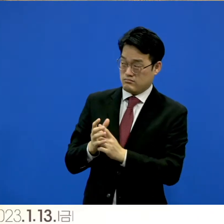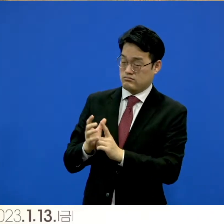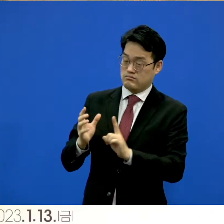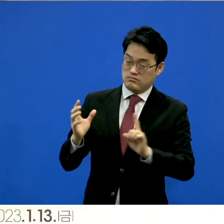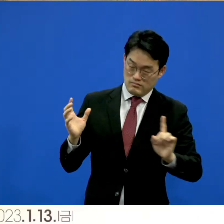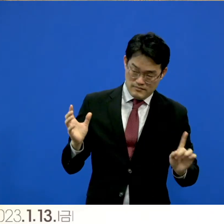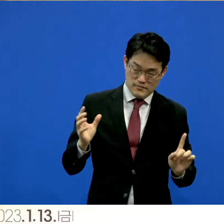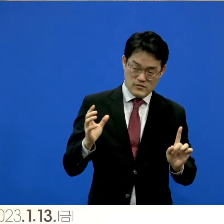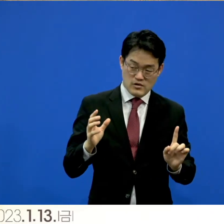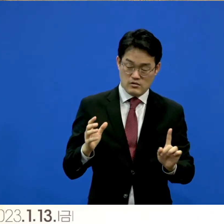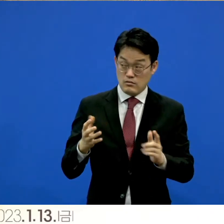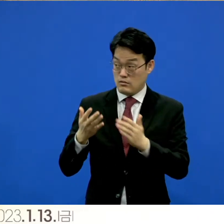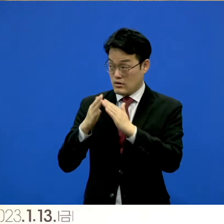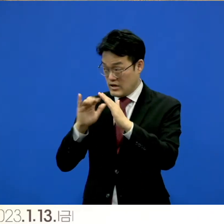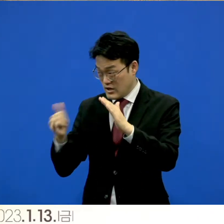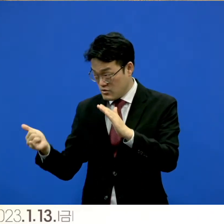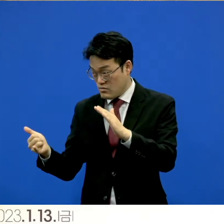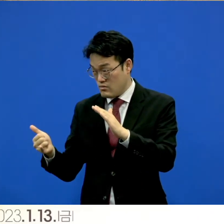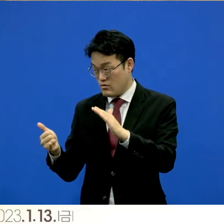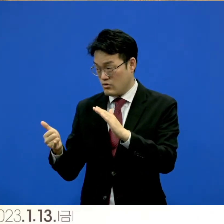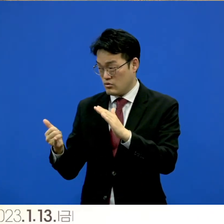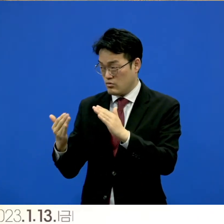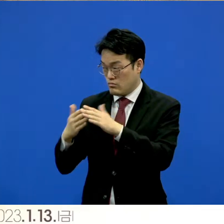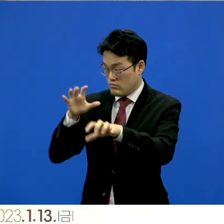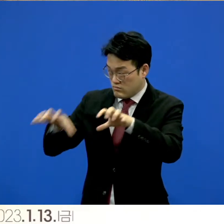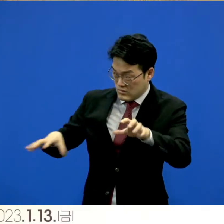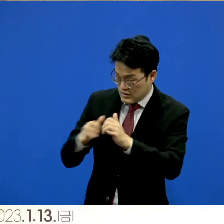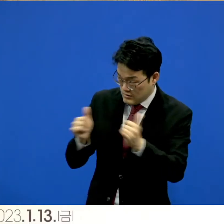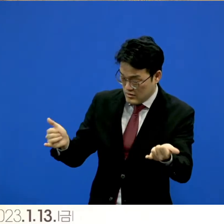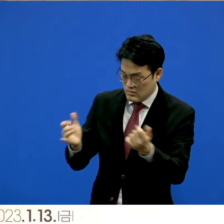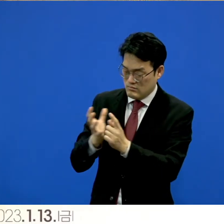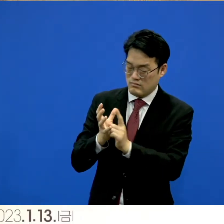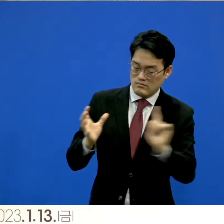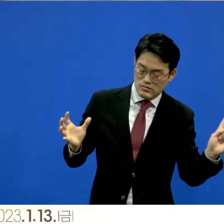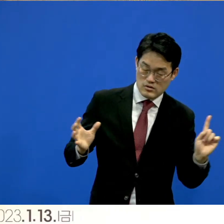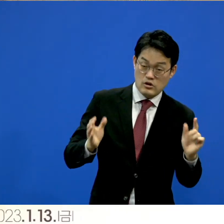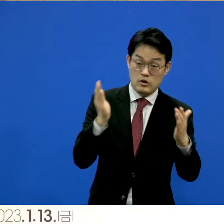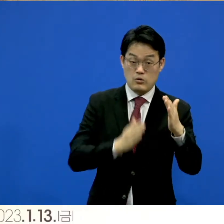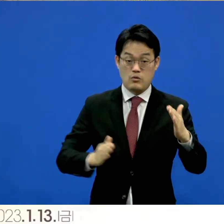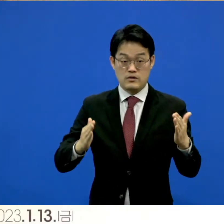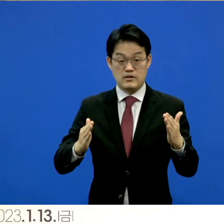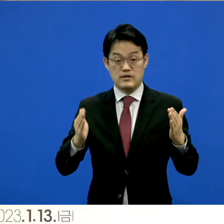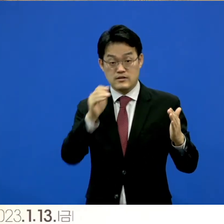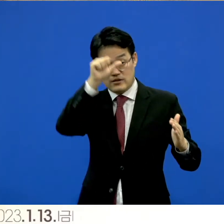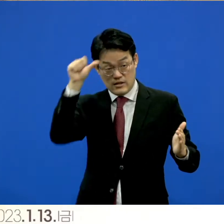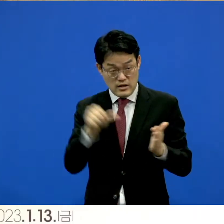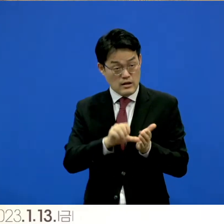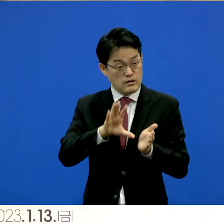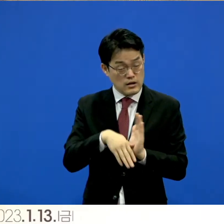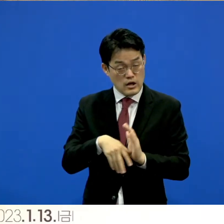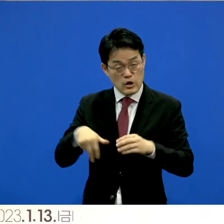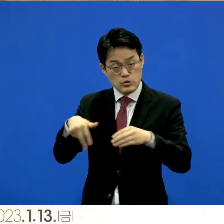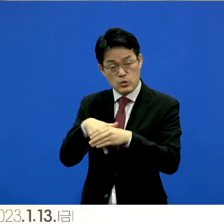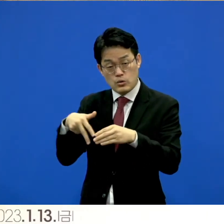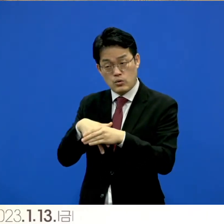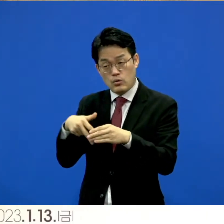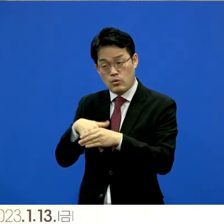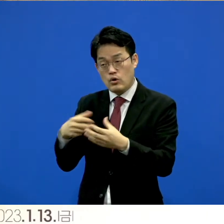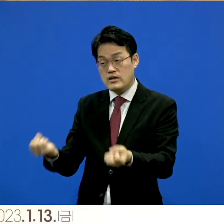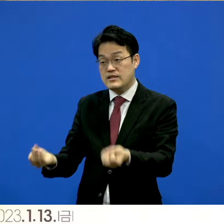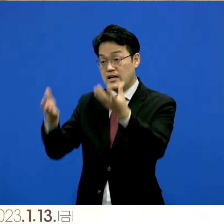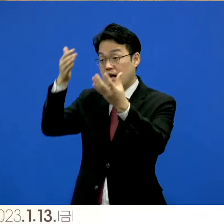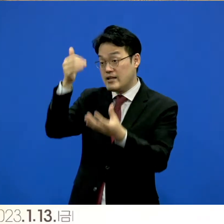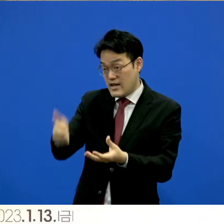당하셨습니다. 공생애 동안 종교 지도자 그룹에 의해 배제를 당하셨습니다. 자기 땅에 오면 자기 백성이 영접하지